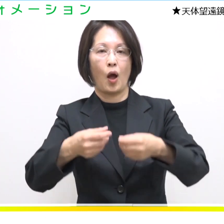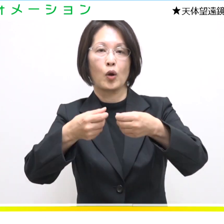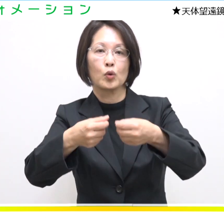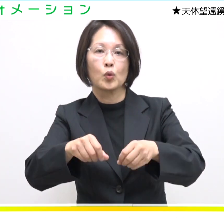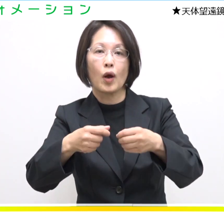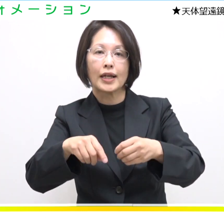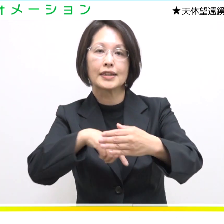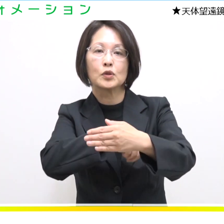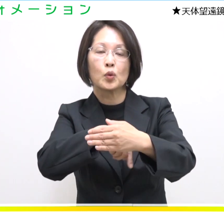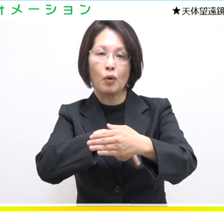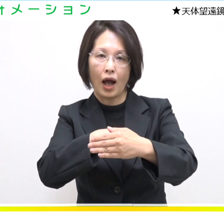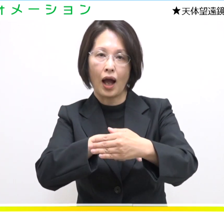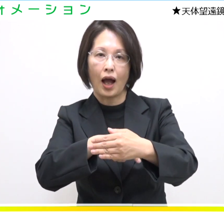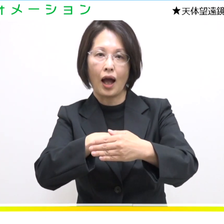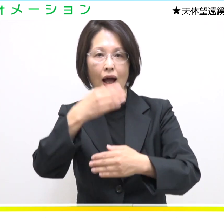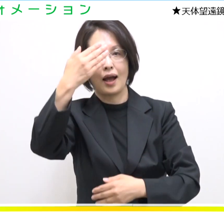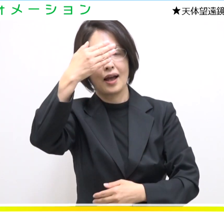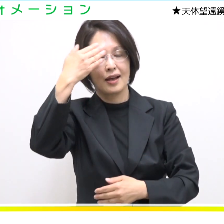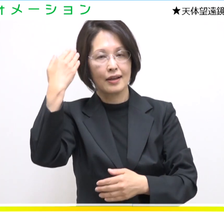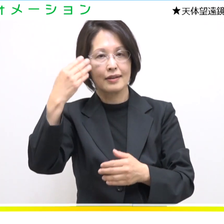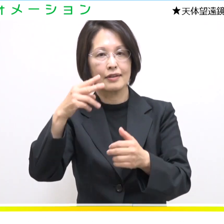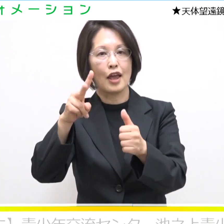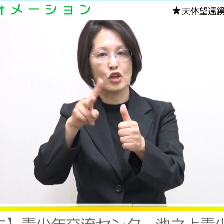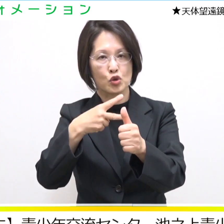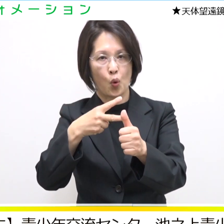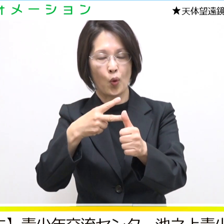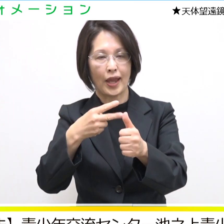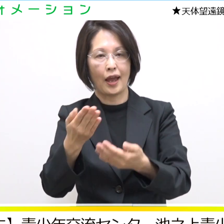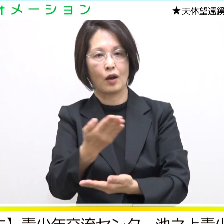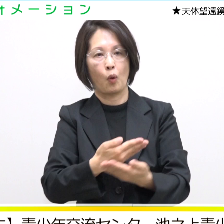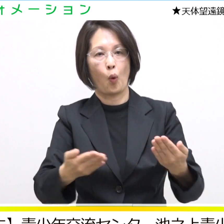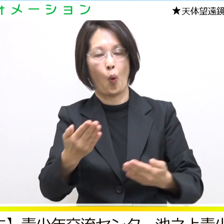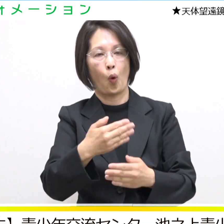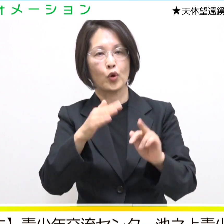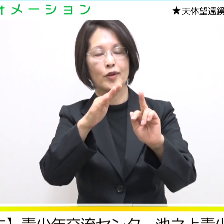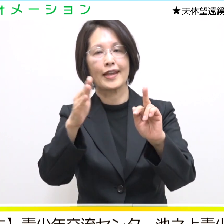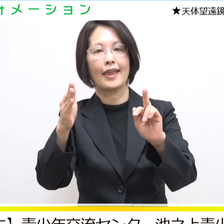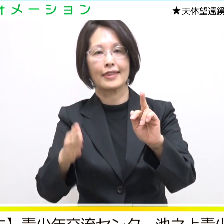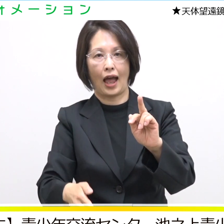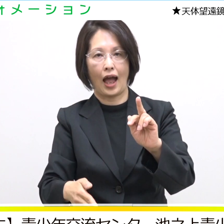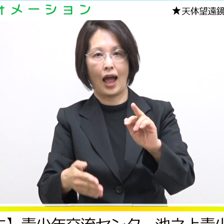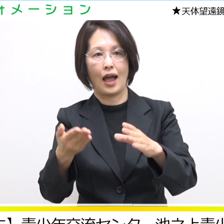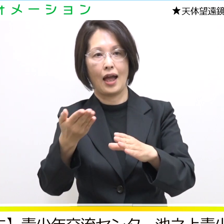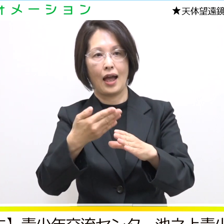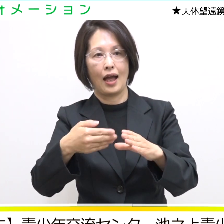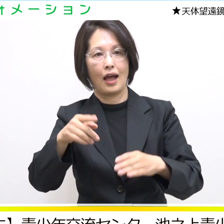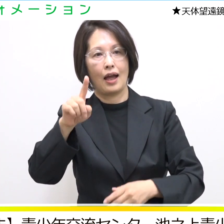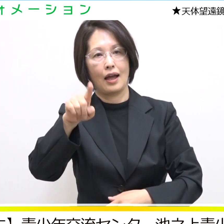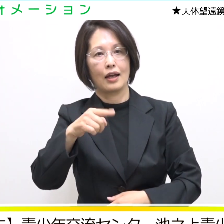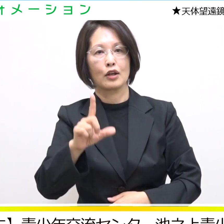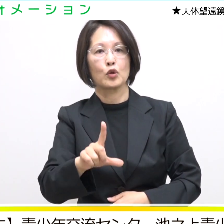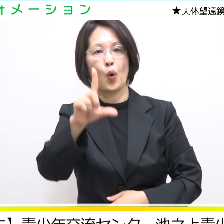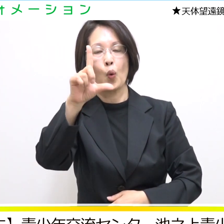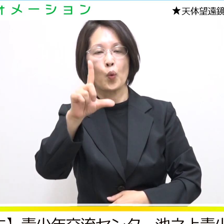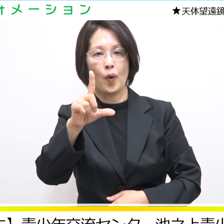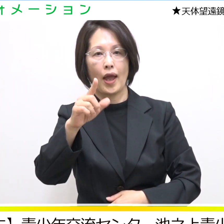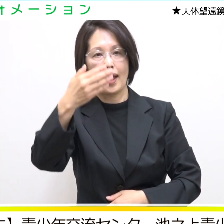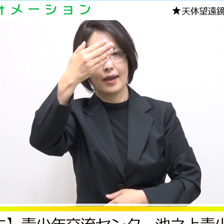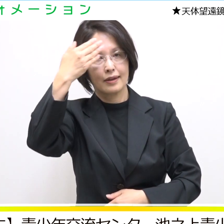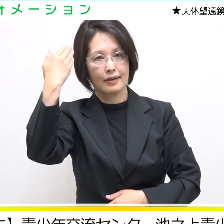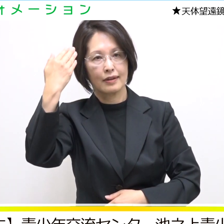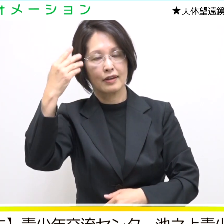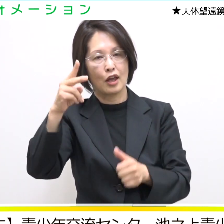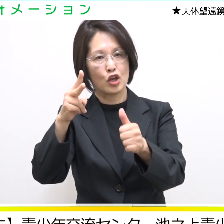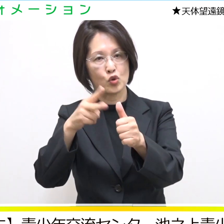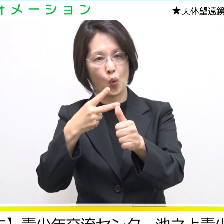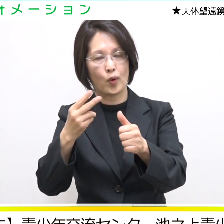ます詳しくは青少年交流センター池の上青少年